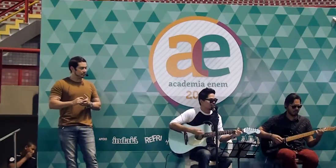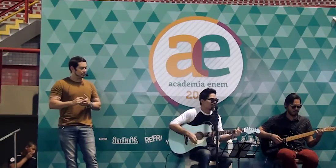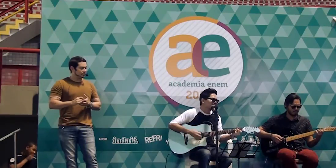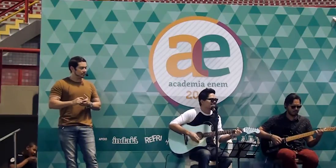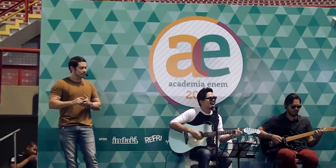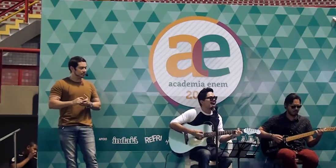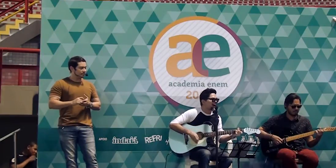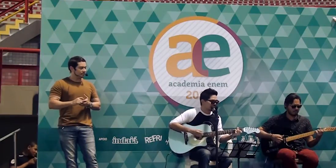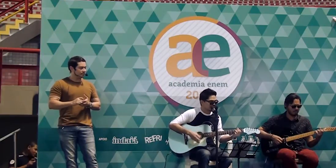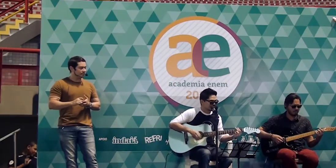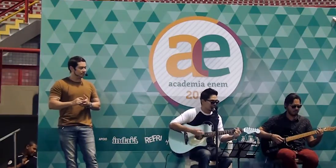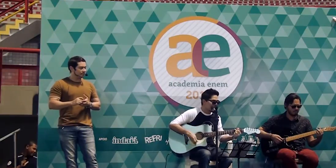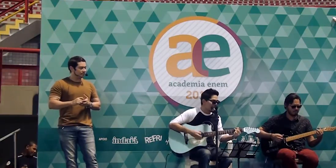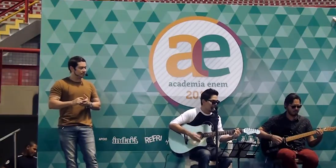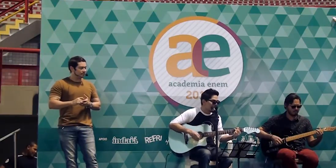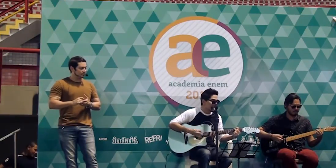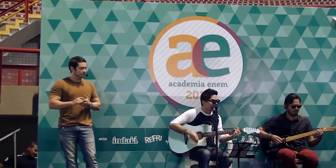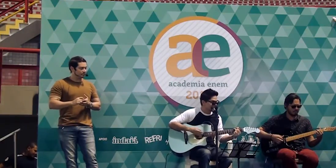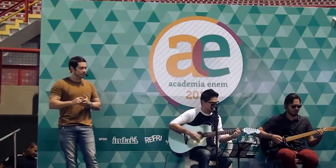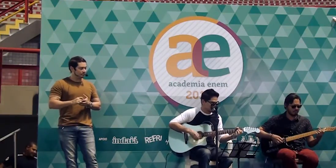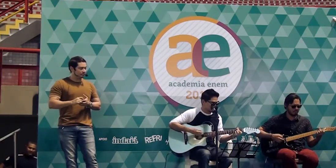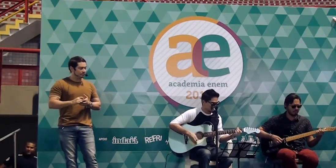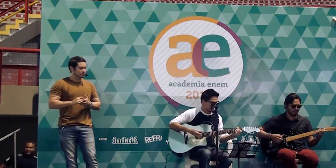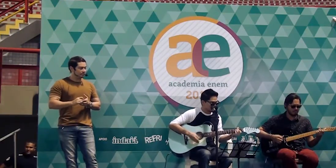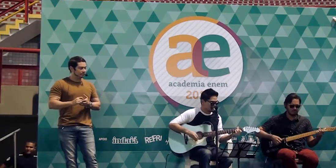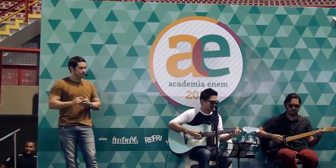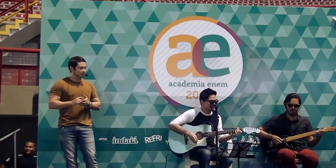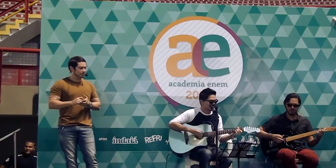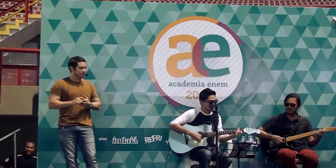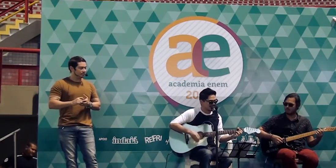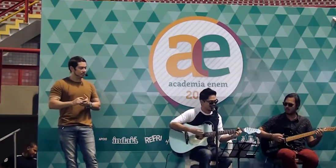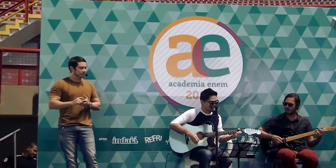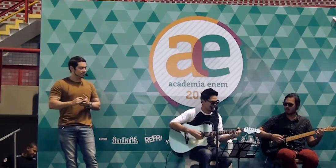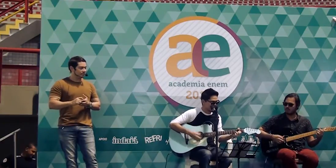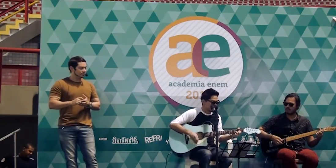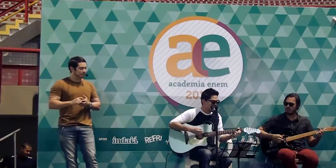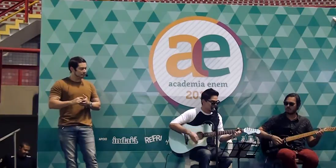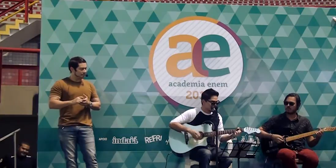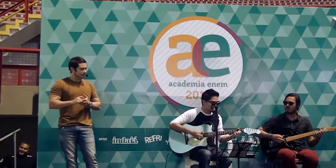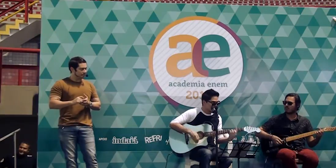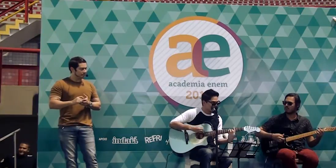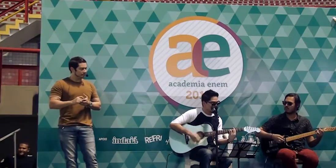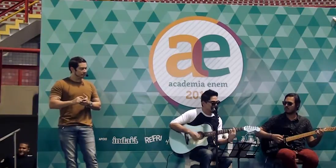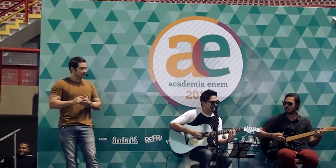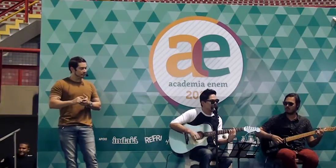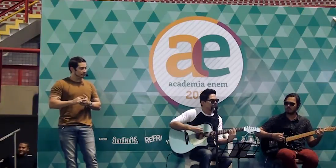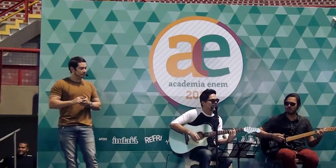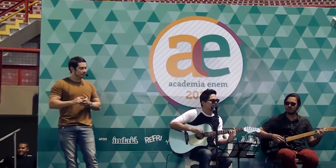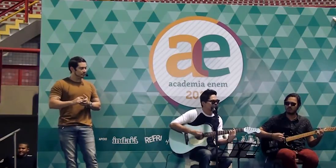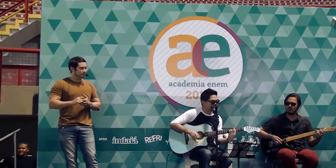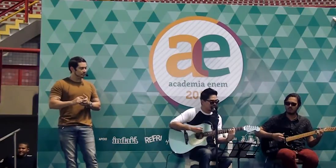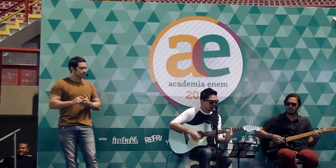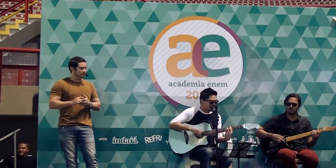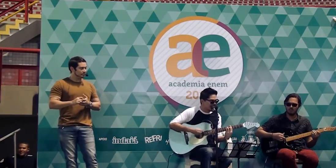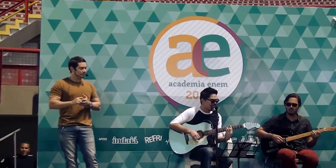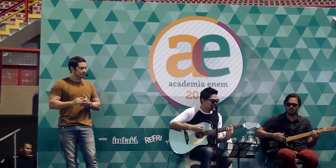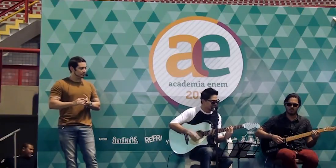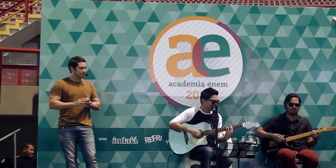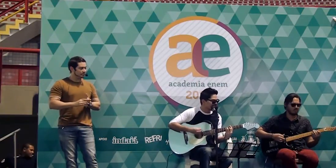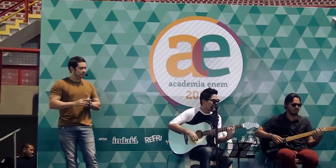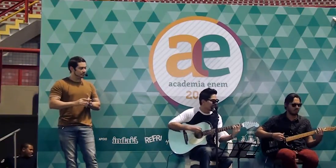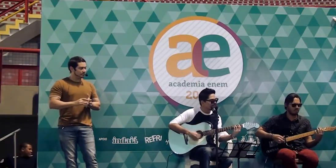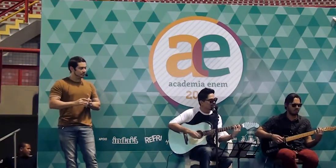e decidia usar só depois que Jeremias começasse a brigar. Jeremias, maconheiro, se